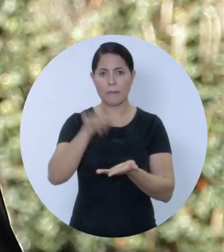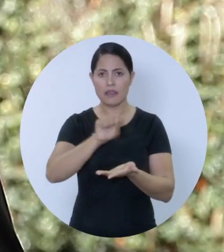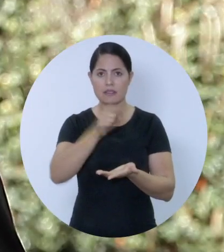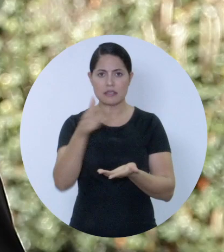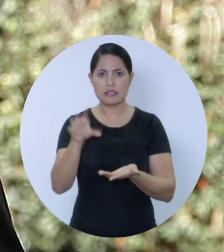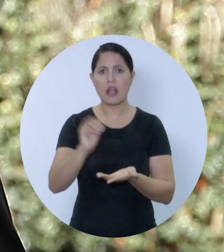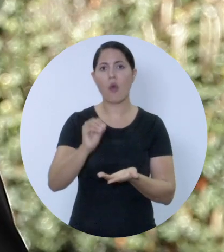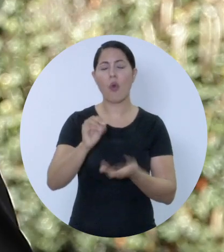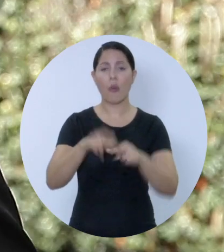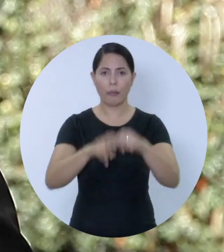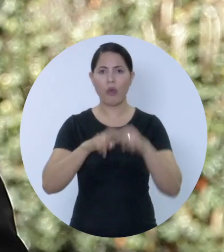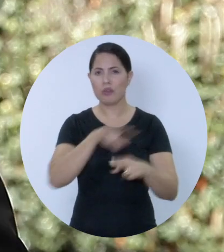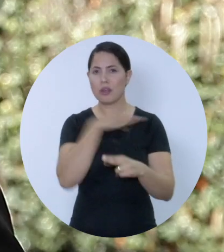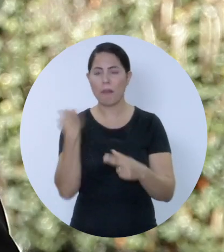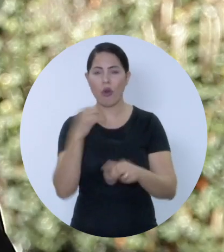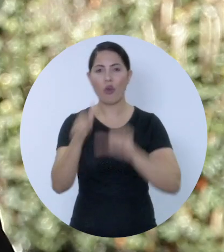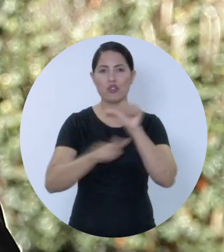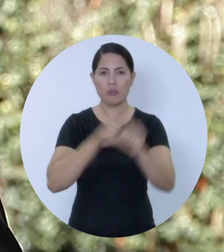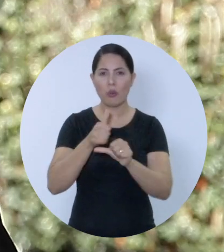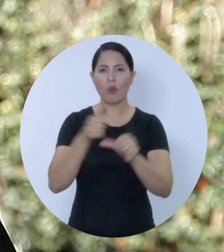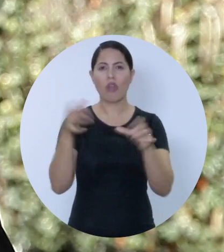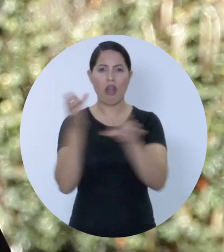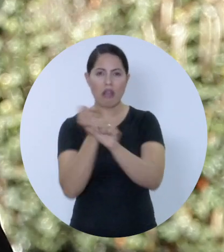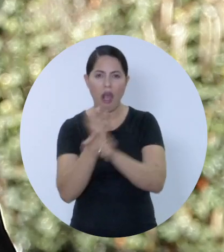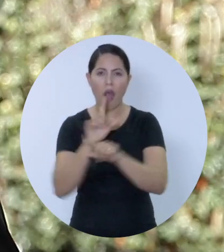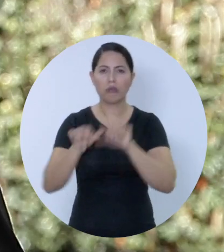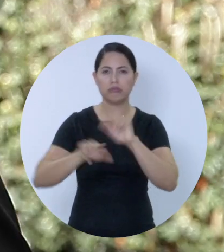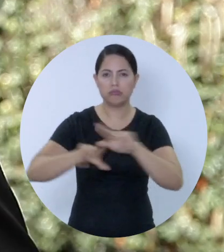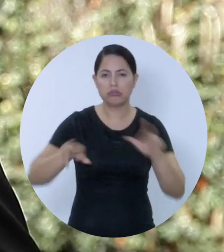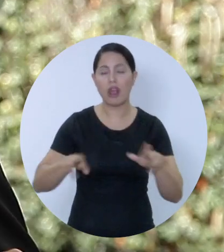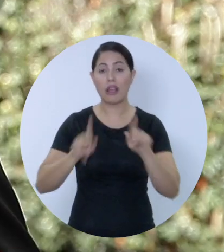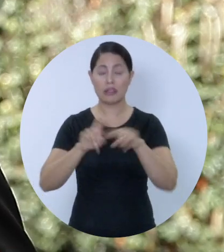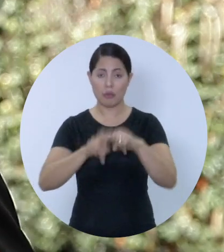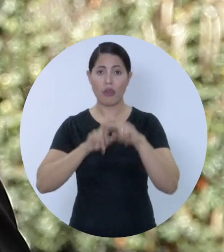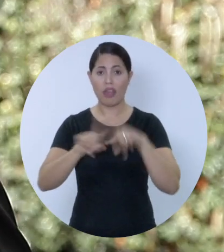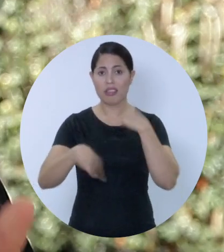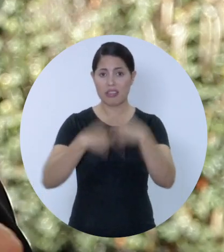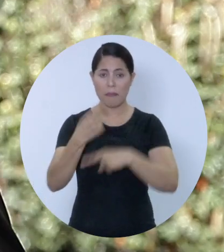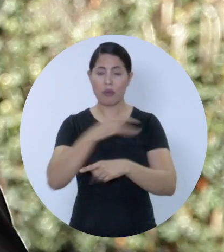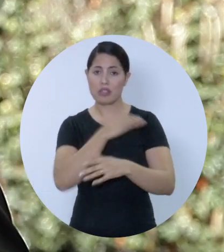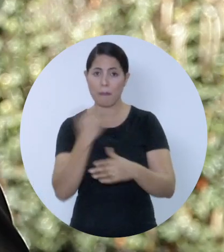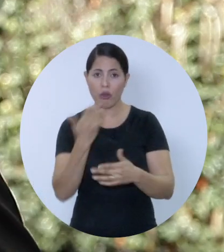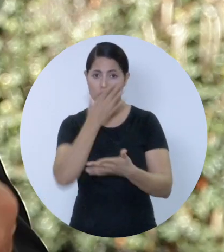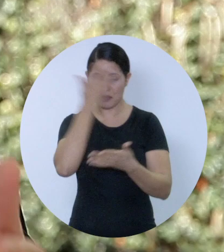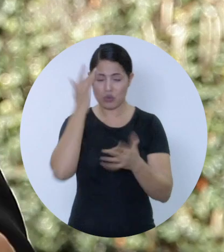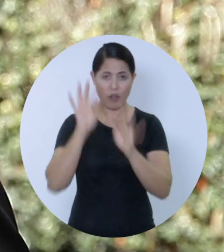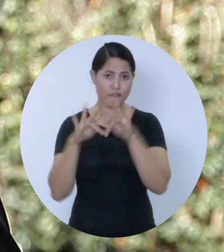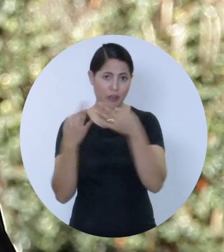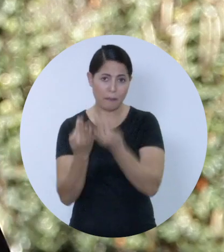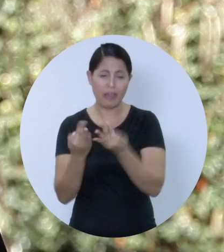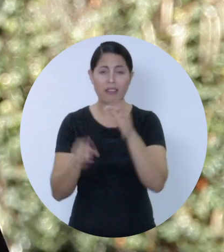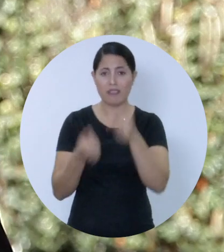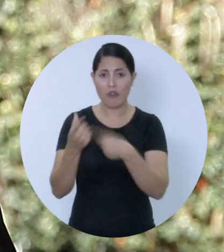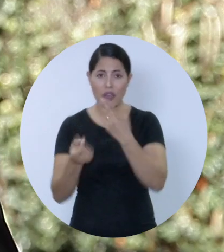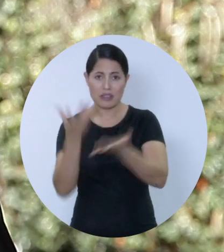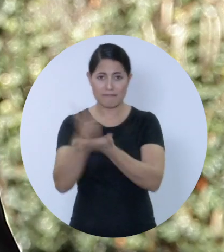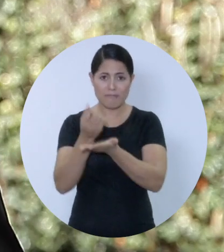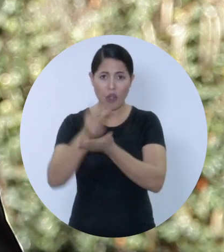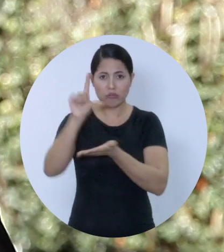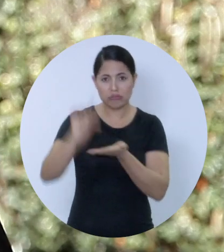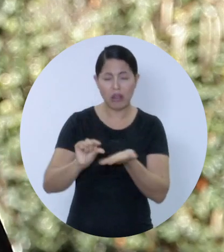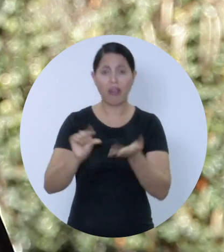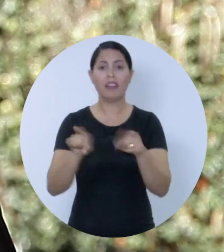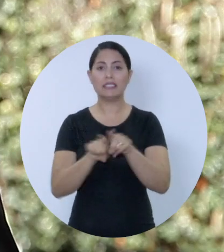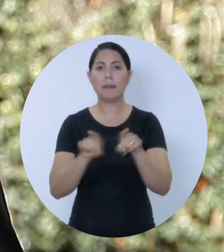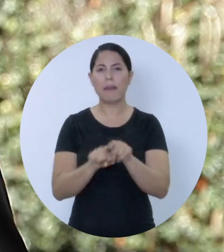por morte, que muda os beneficiários, que muda a fórmula de cálculo, acaba que, pela média, podem receber menos, inclusive, do que